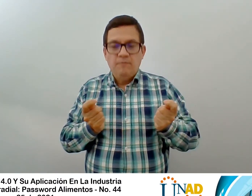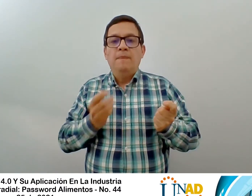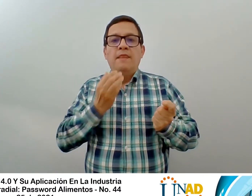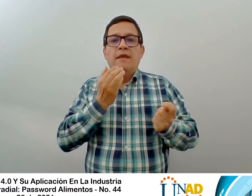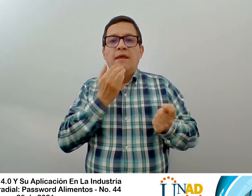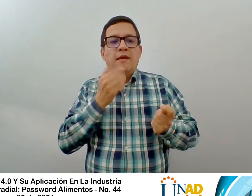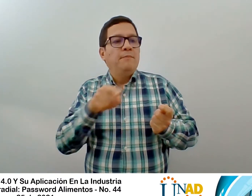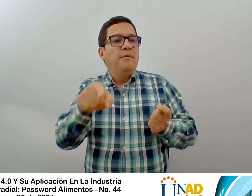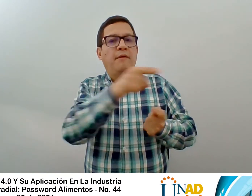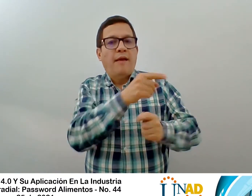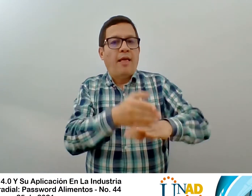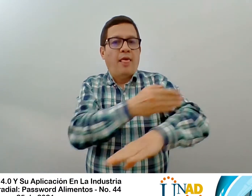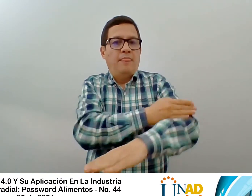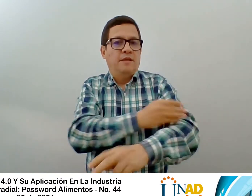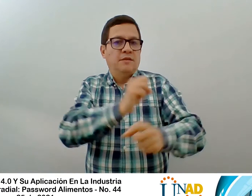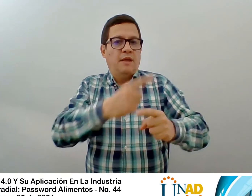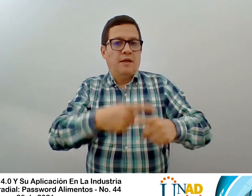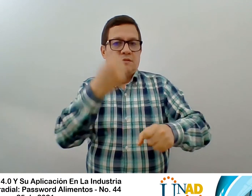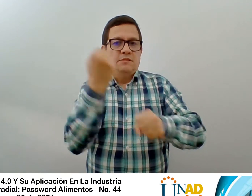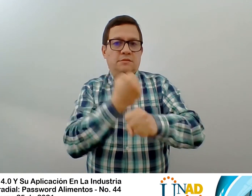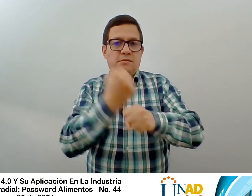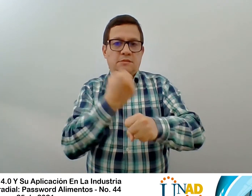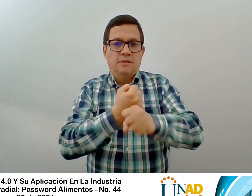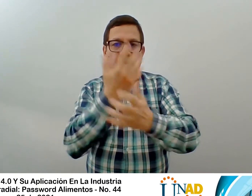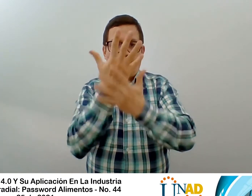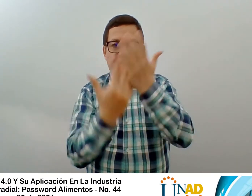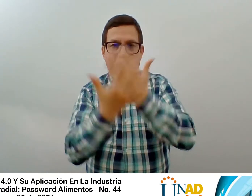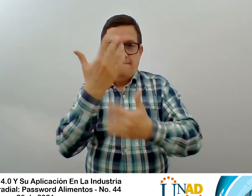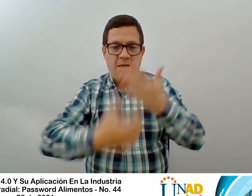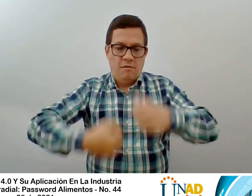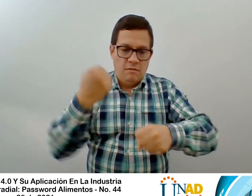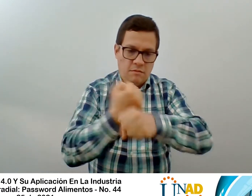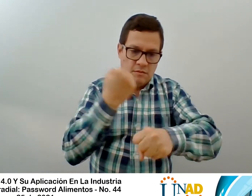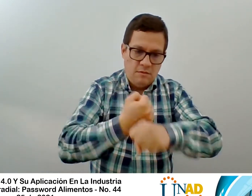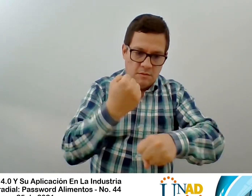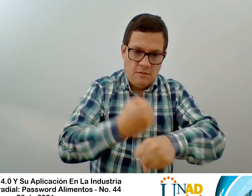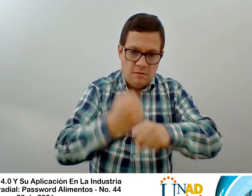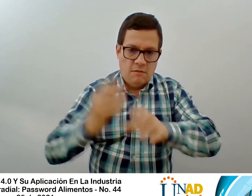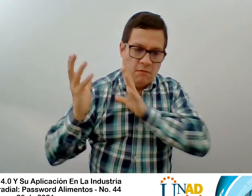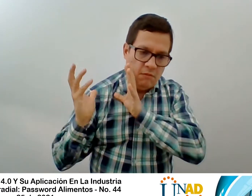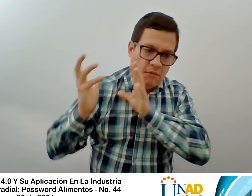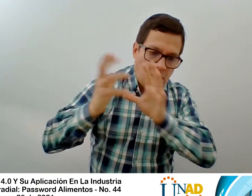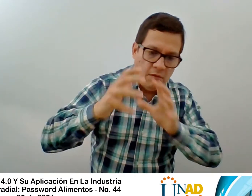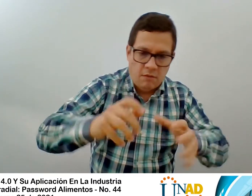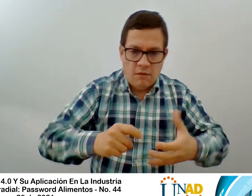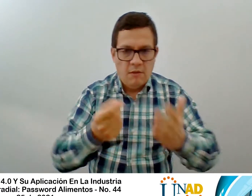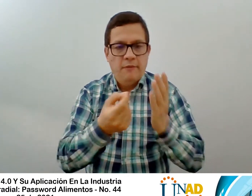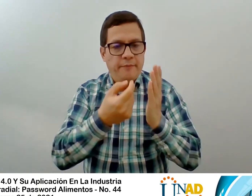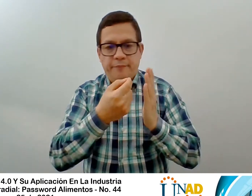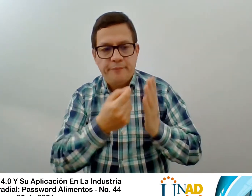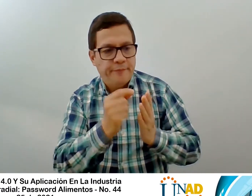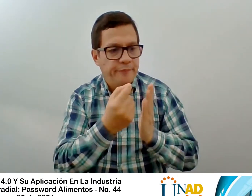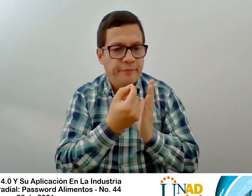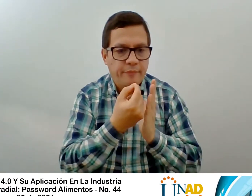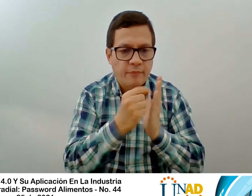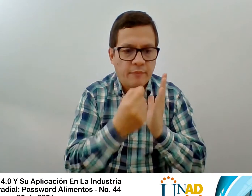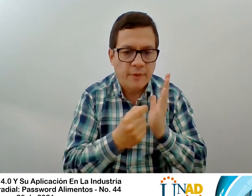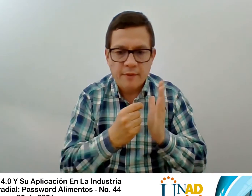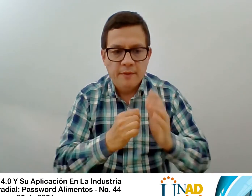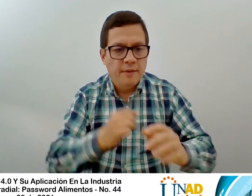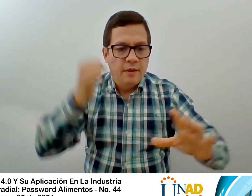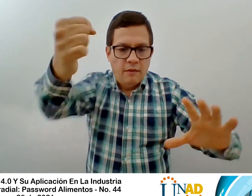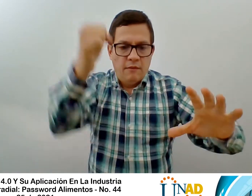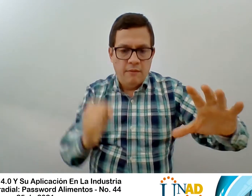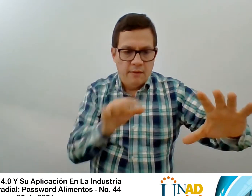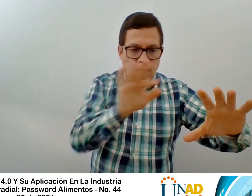los procesos. Entonces, ¿qué va a pasar con todas estas personas que trabajan en la parte mecánica, en la parte operaria,